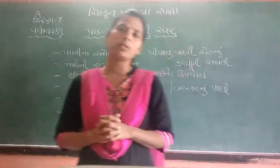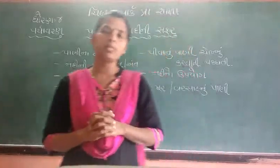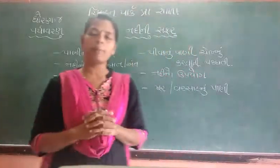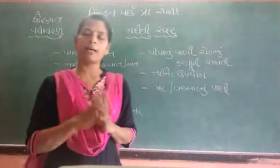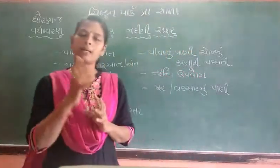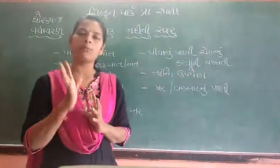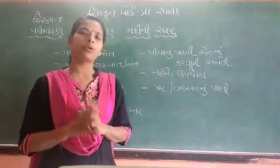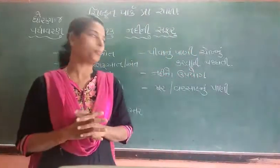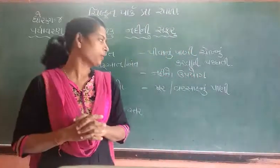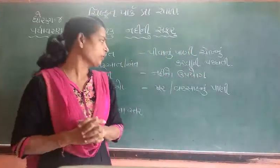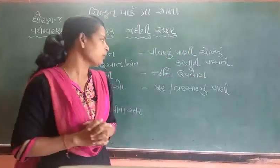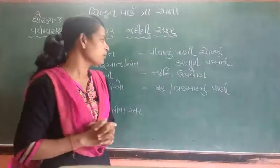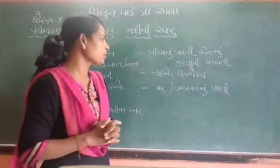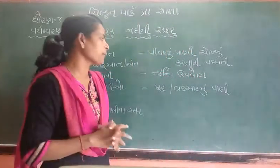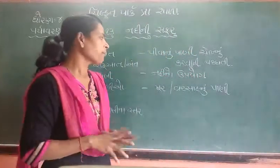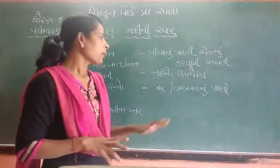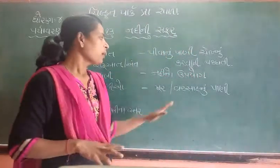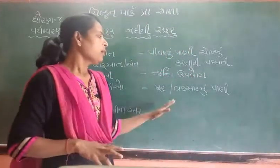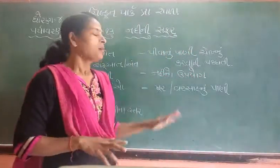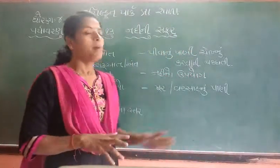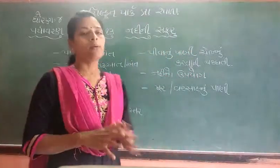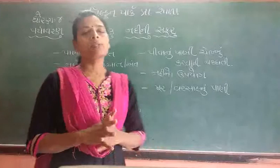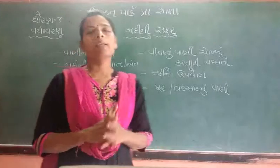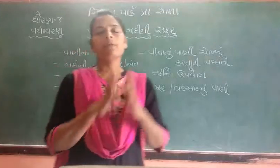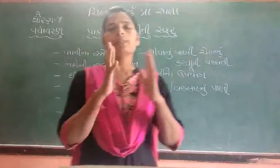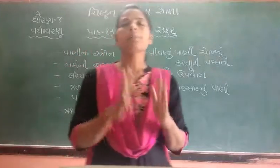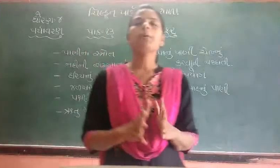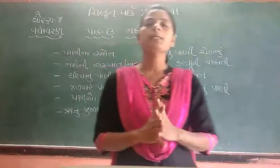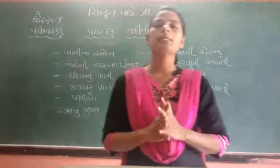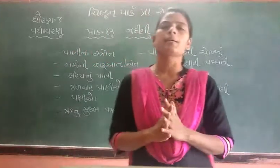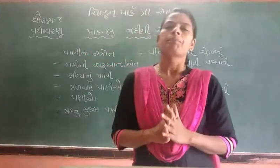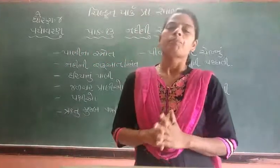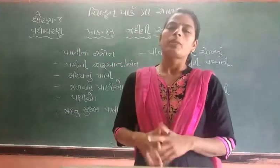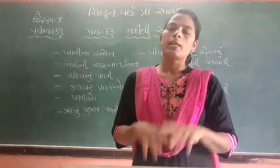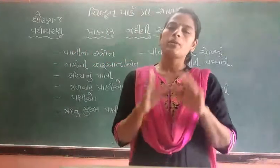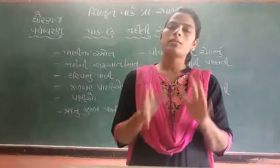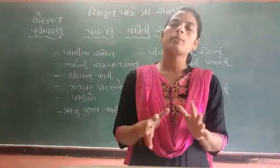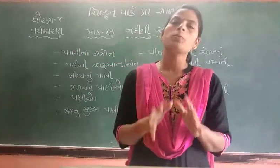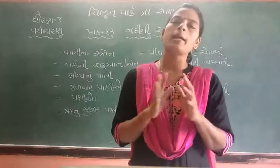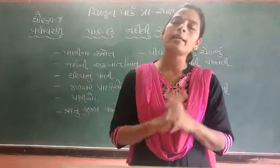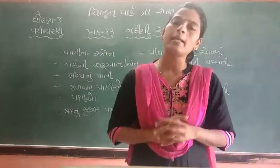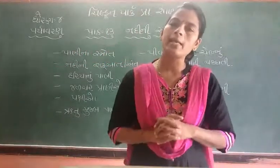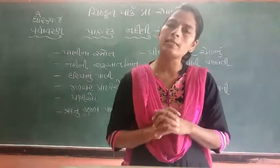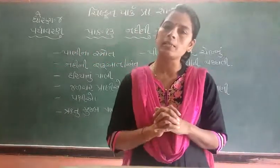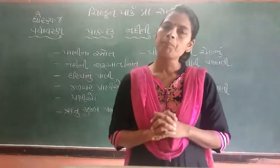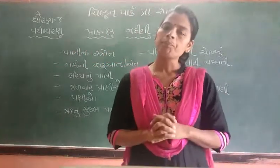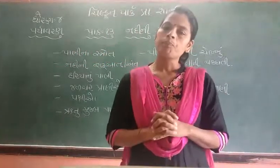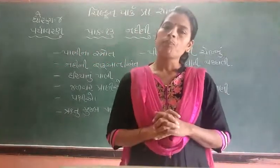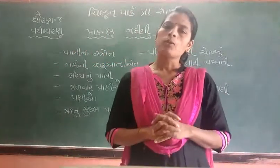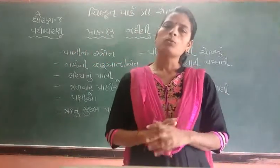નદીના પાણીના મુખ્ય ઉપયોગો છે. બાળકો, જયારે વરસાદ પડે છે ને ત્યારે વરસાદનું પાણી ક્યાં જાય છે? તો